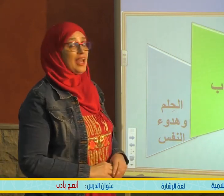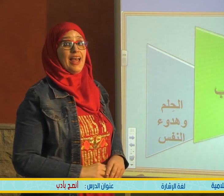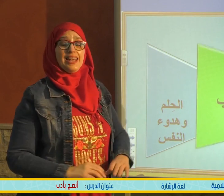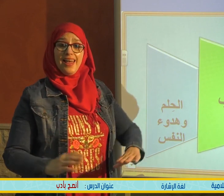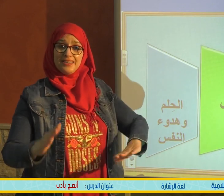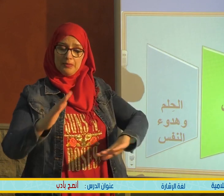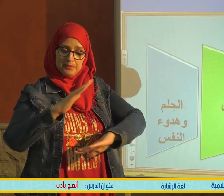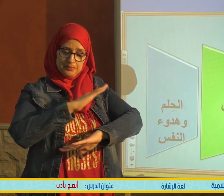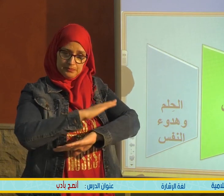الأدب،